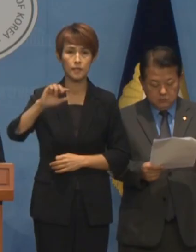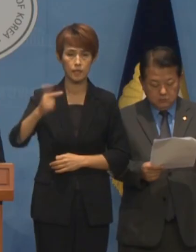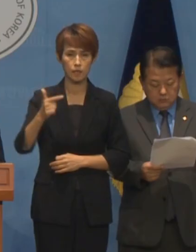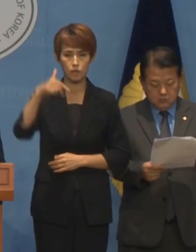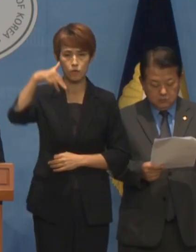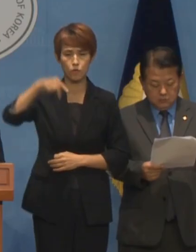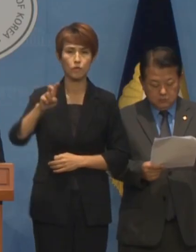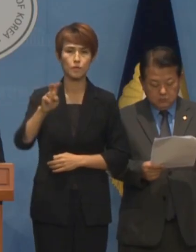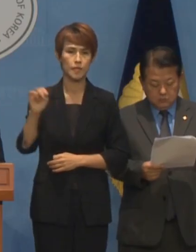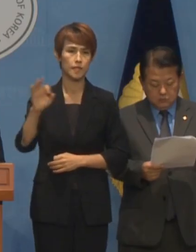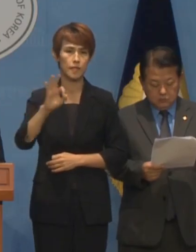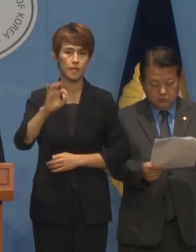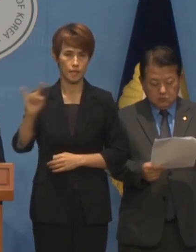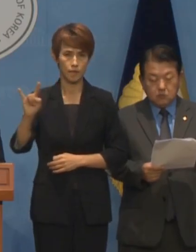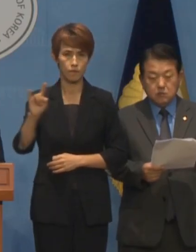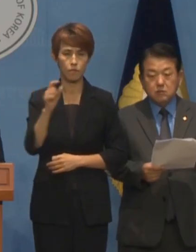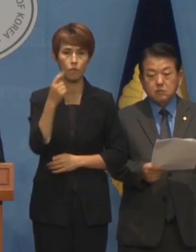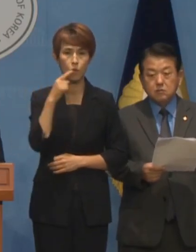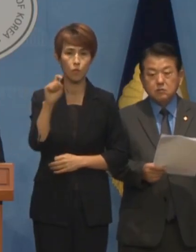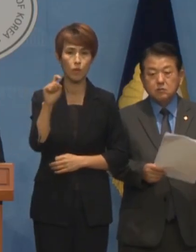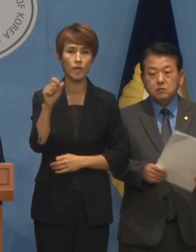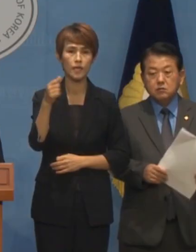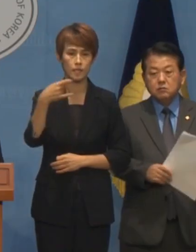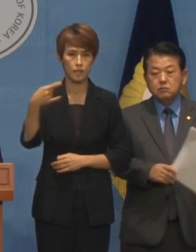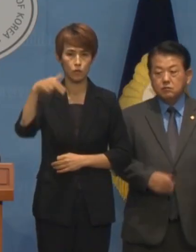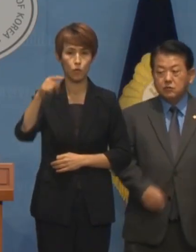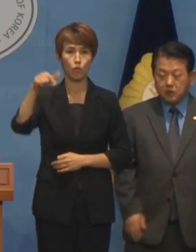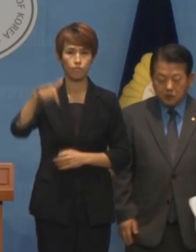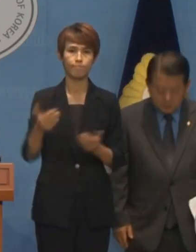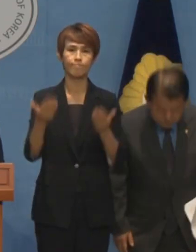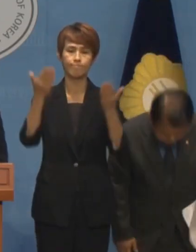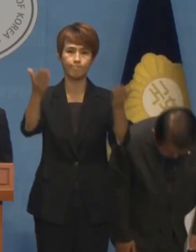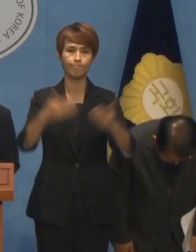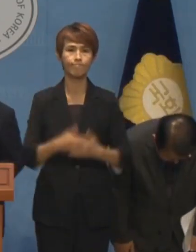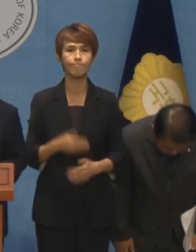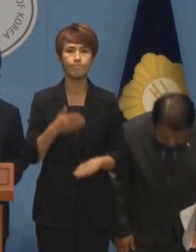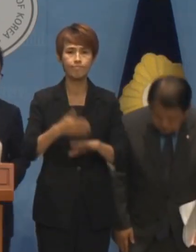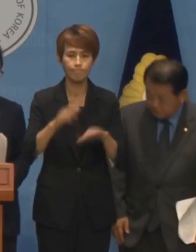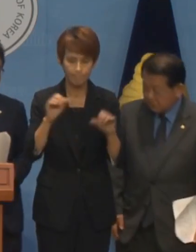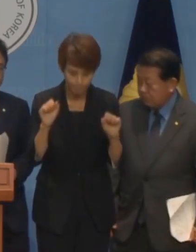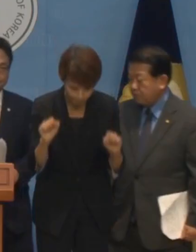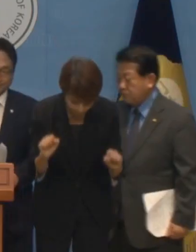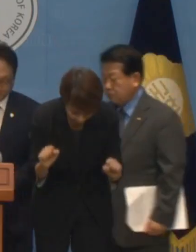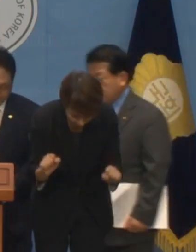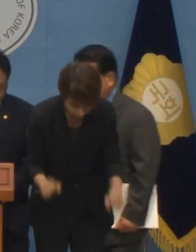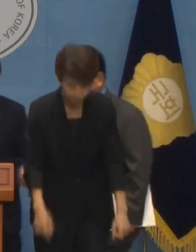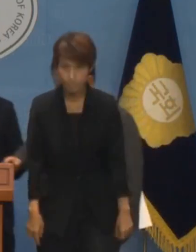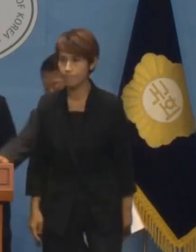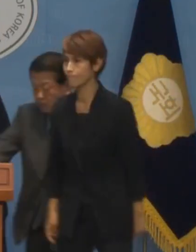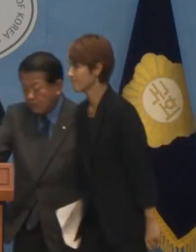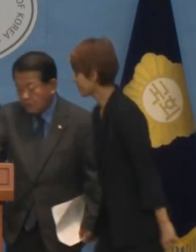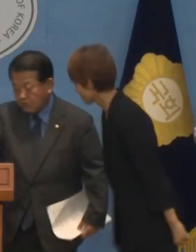추미애, 허영, 황희, 조국, 일동. 감사합니다.